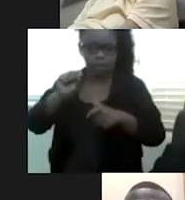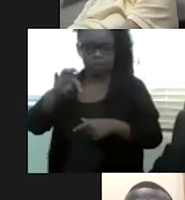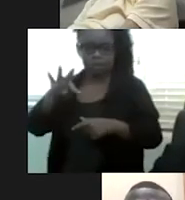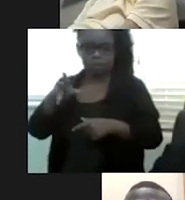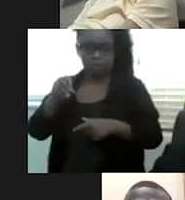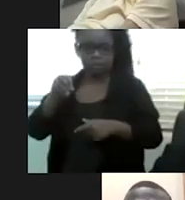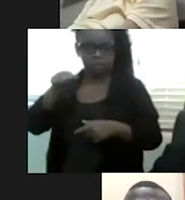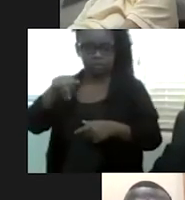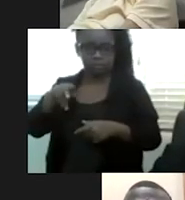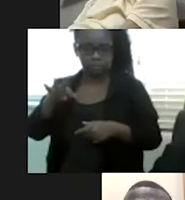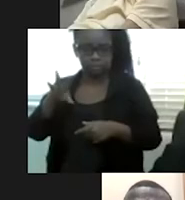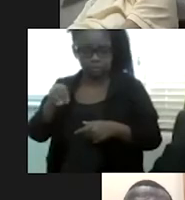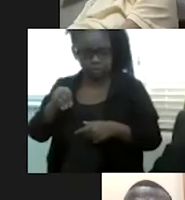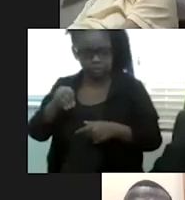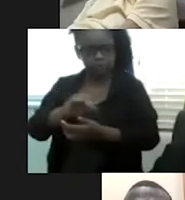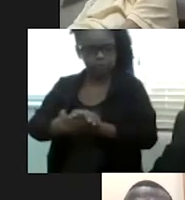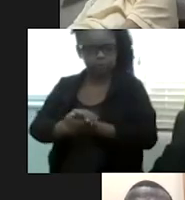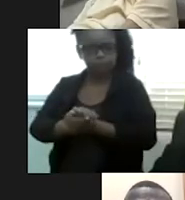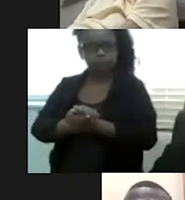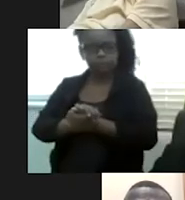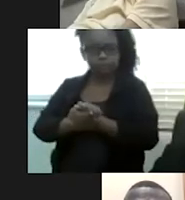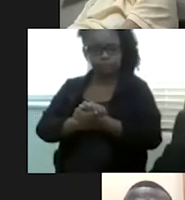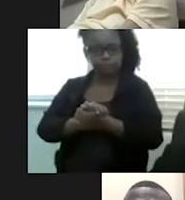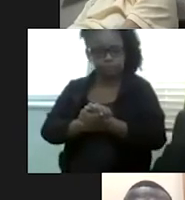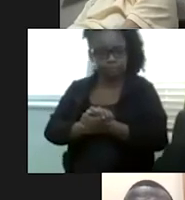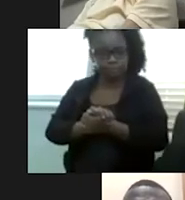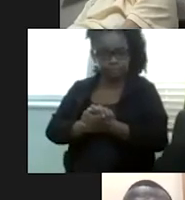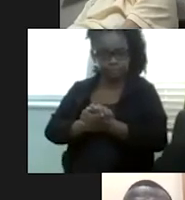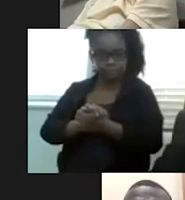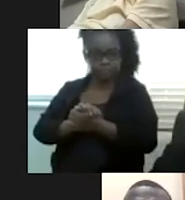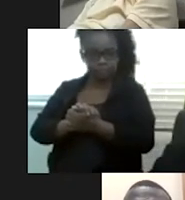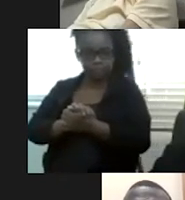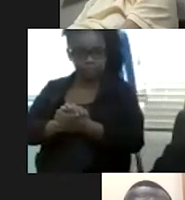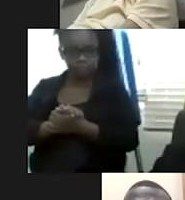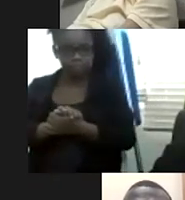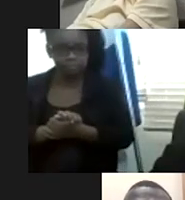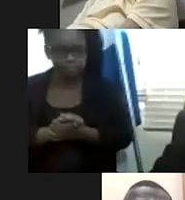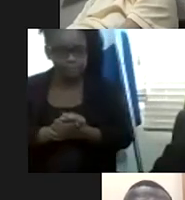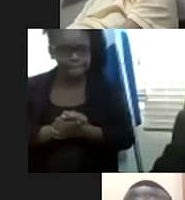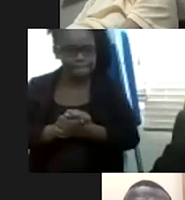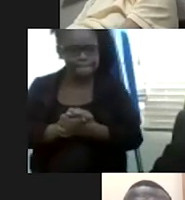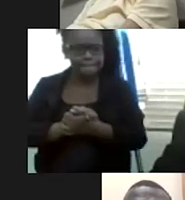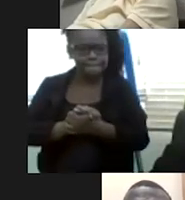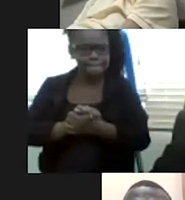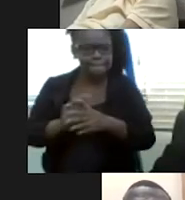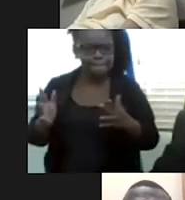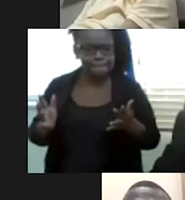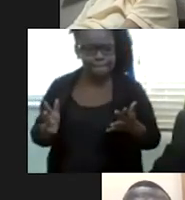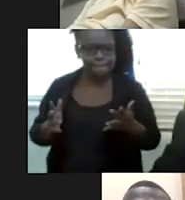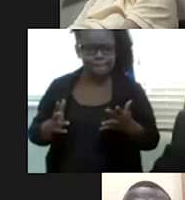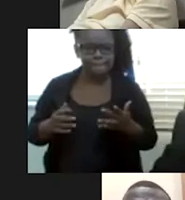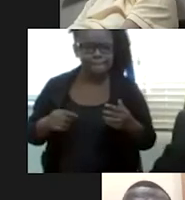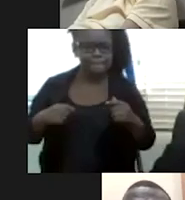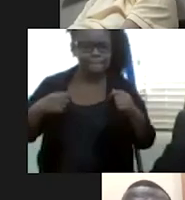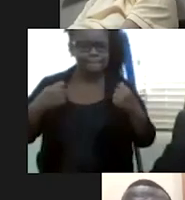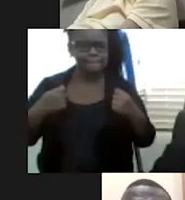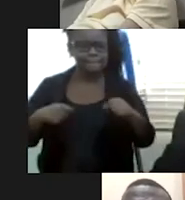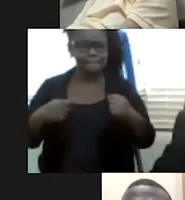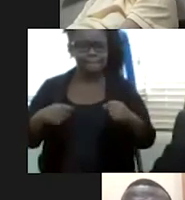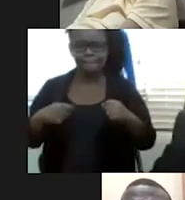e está em cidadão e escolheu a cidade do Duque de Caxias.